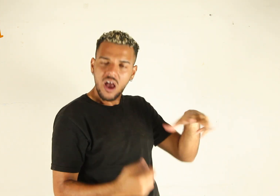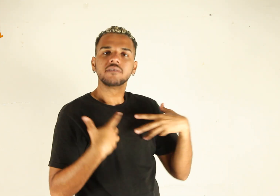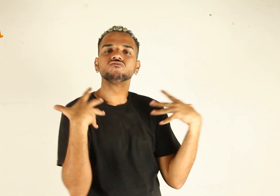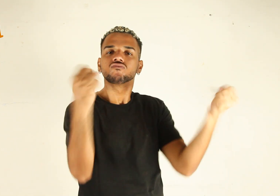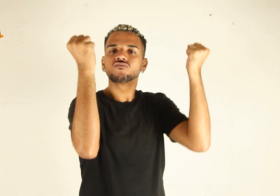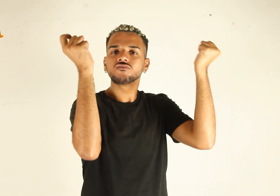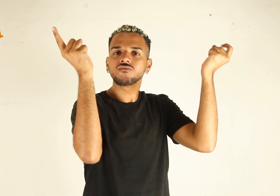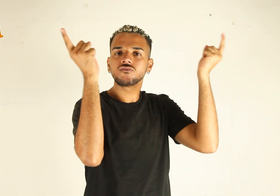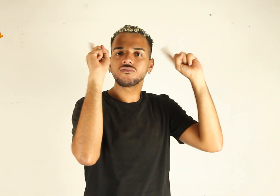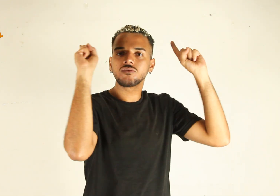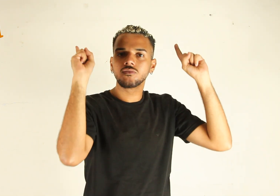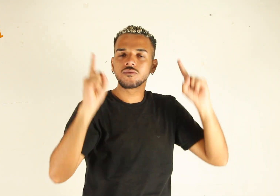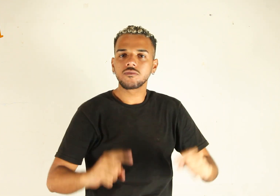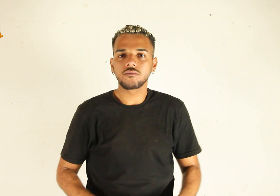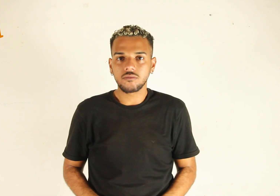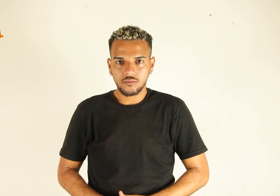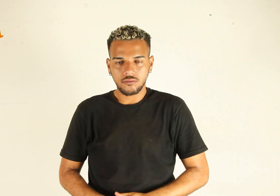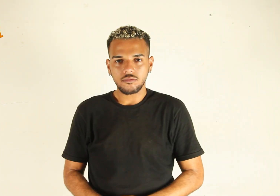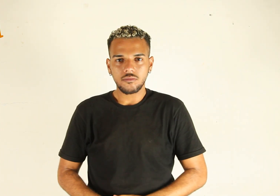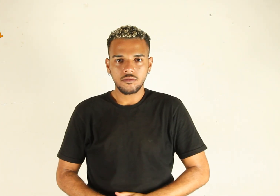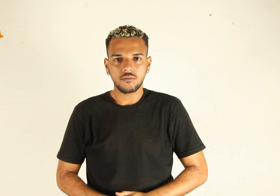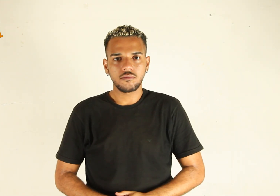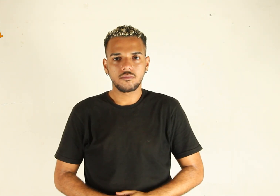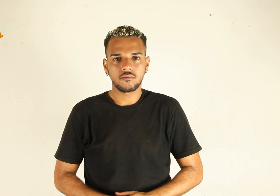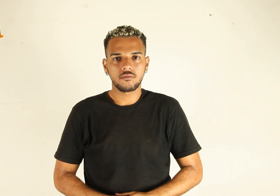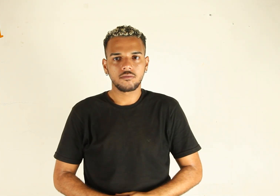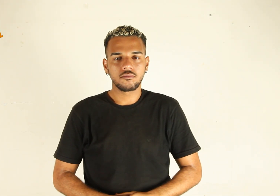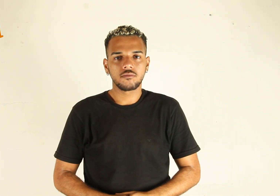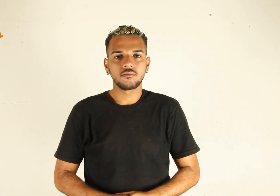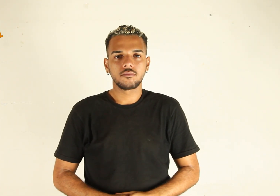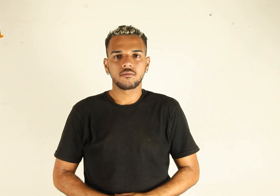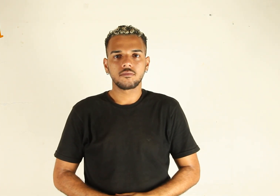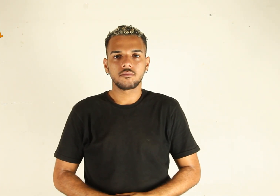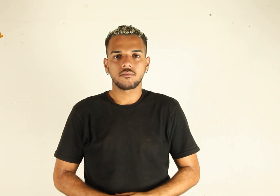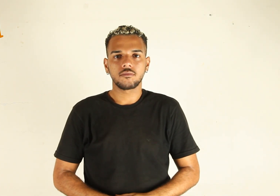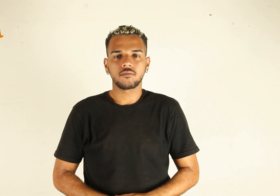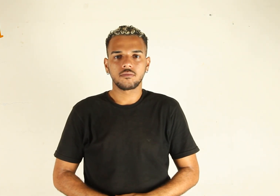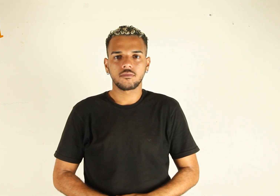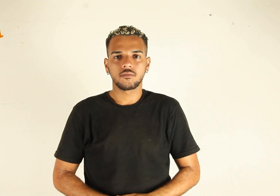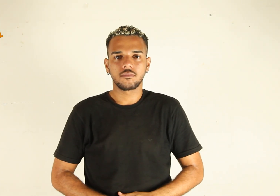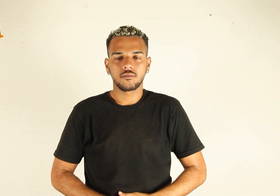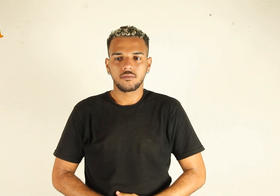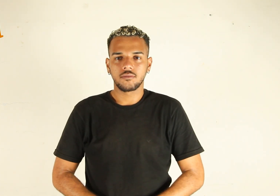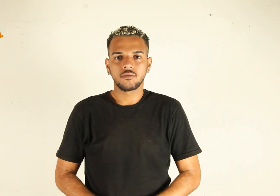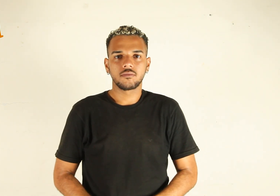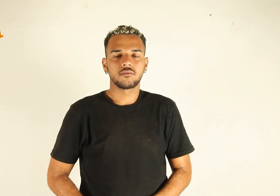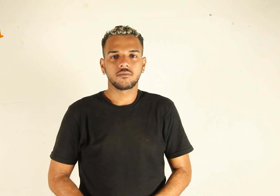Souza, adotando uma estratégia diplomática e mais pacífica. Quando partiu, o governador prometeu